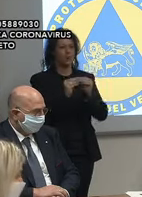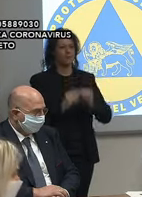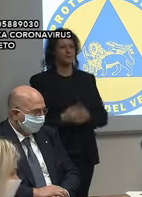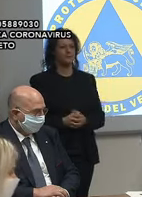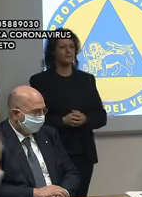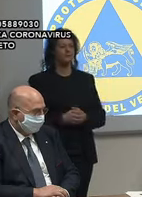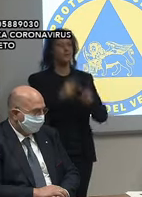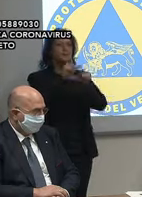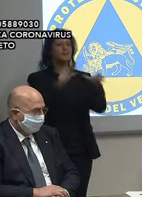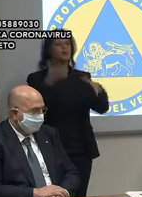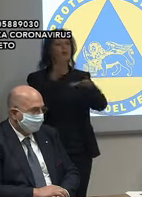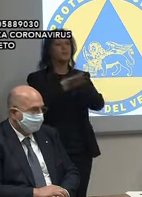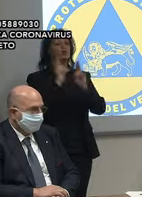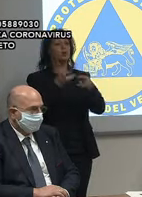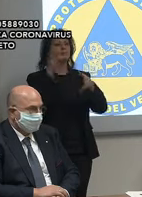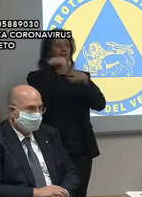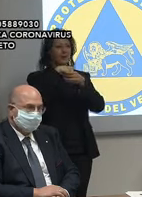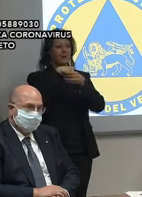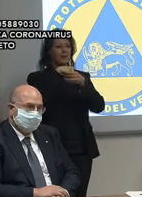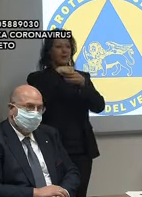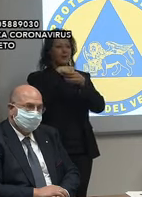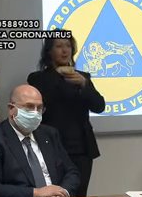I morti in ospedale